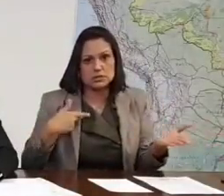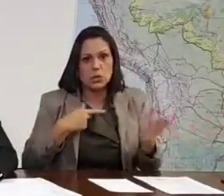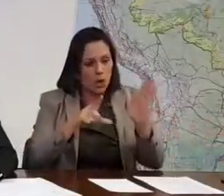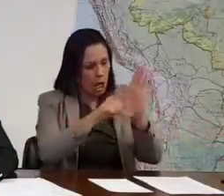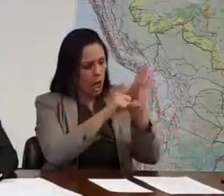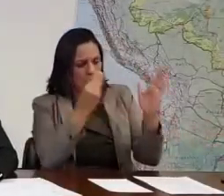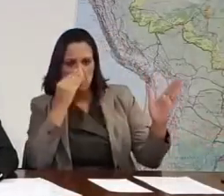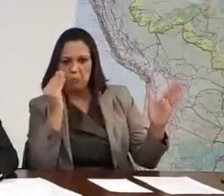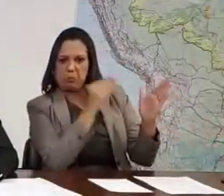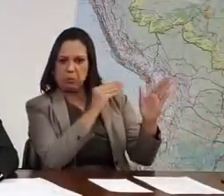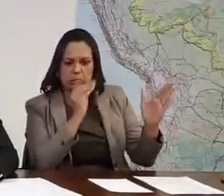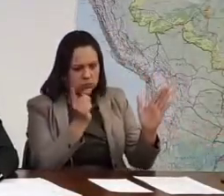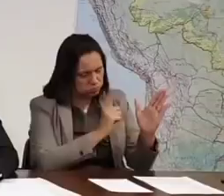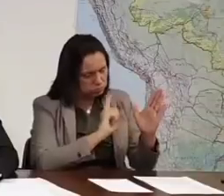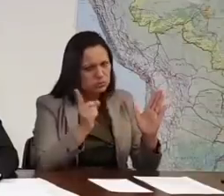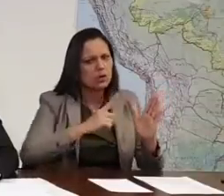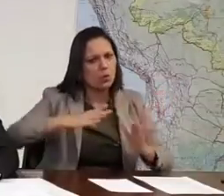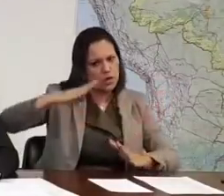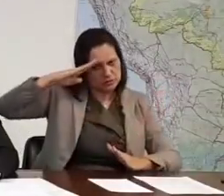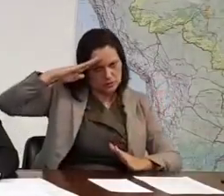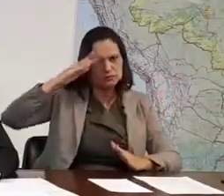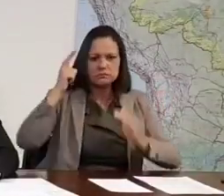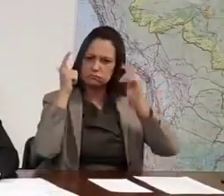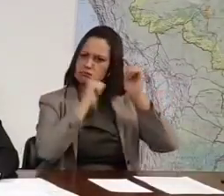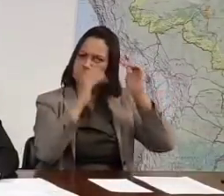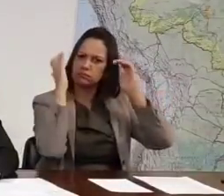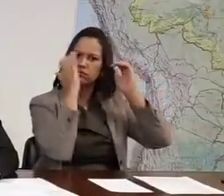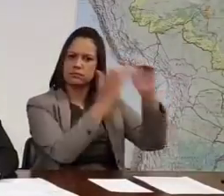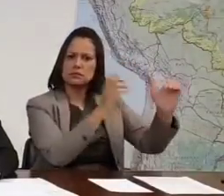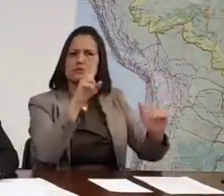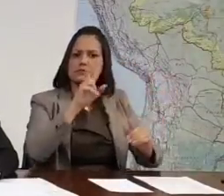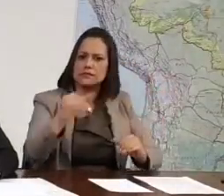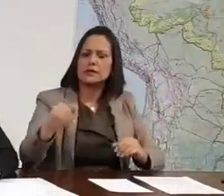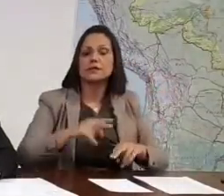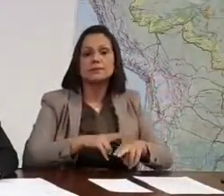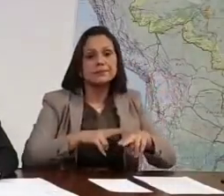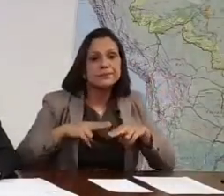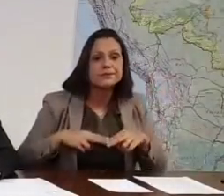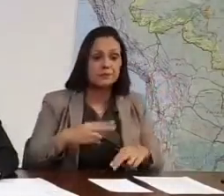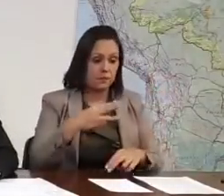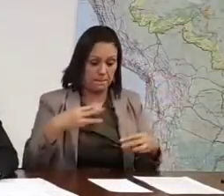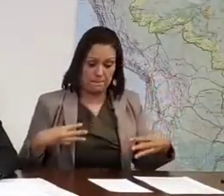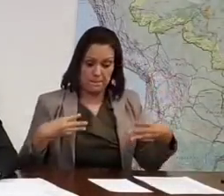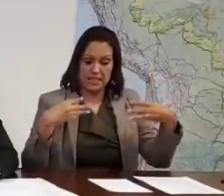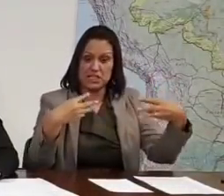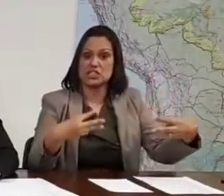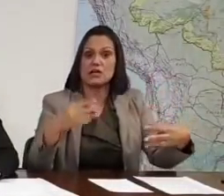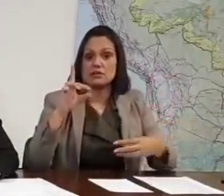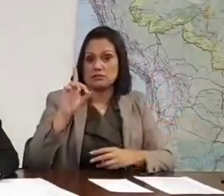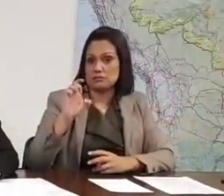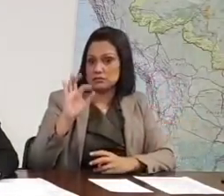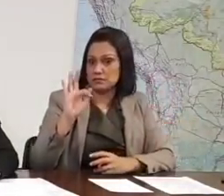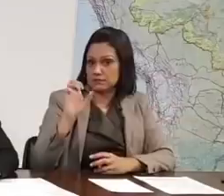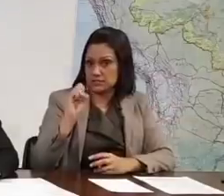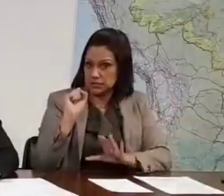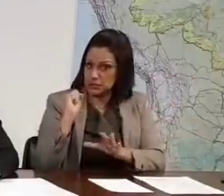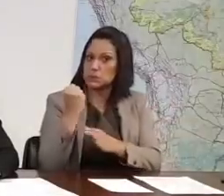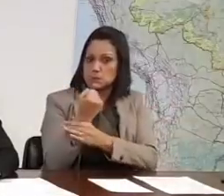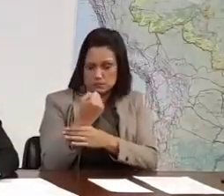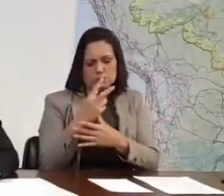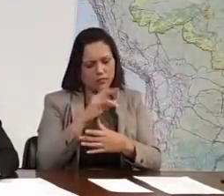a lei e o Exército vai cumprir isso aí, porque via Ministério da Defesa, o decreto anterior tiver total apoio